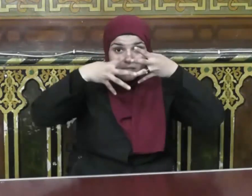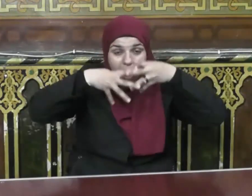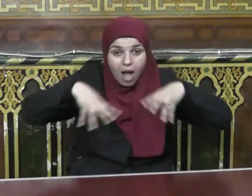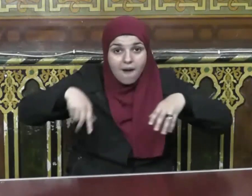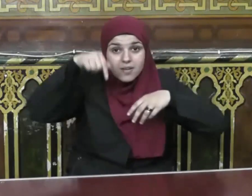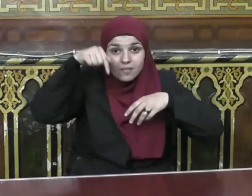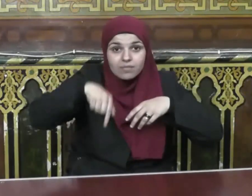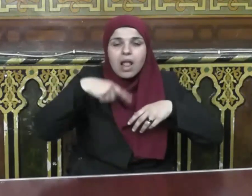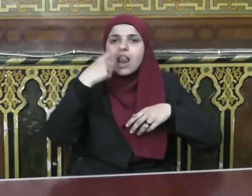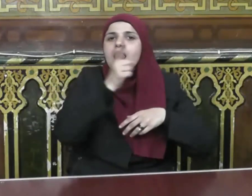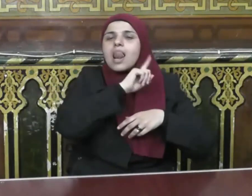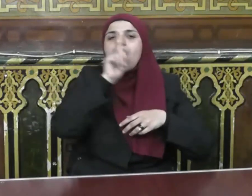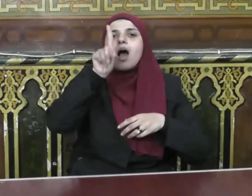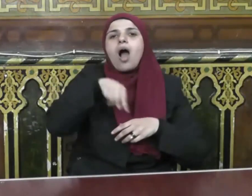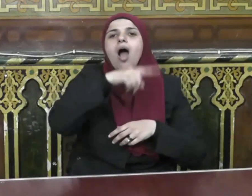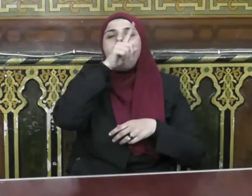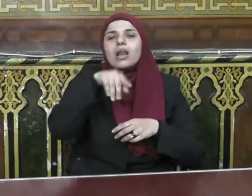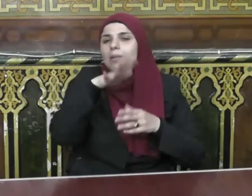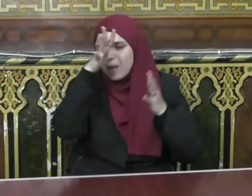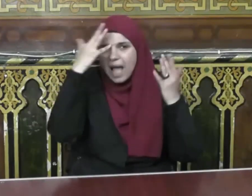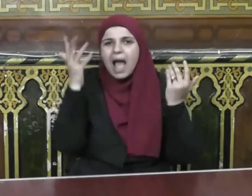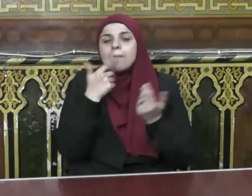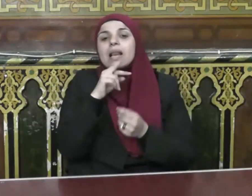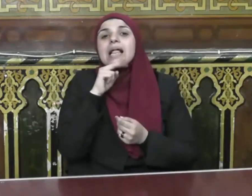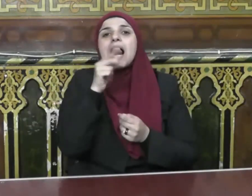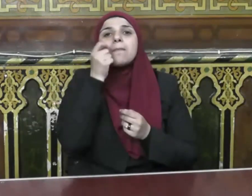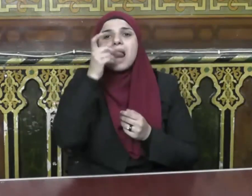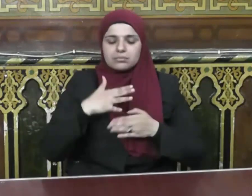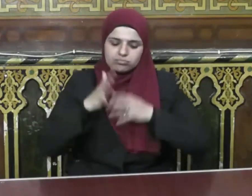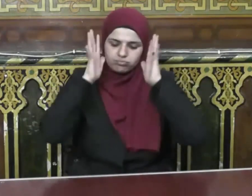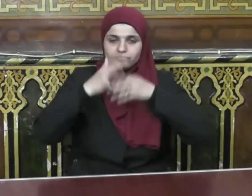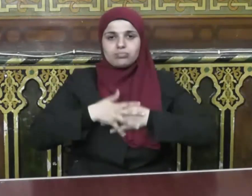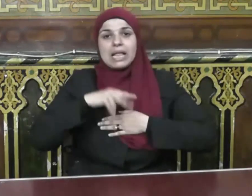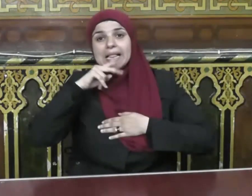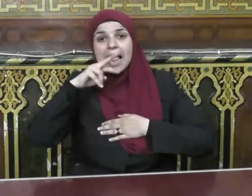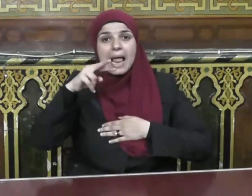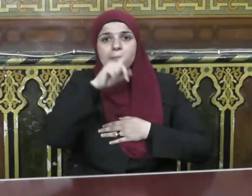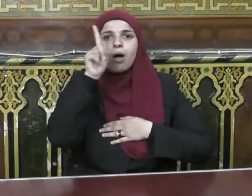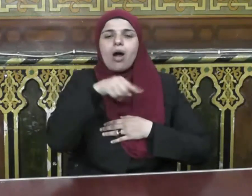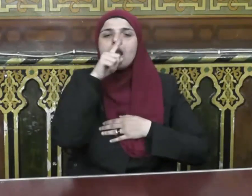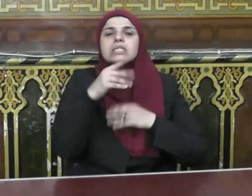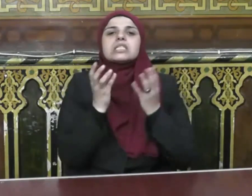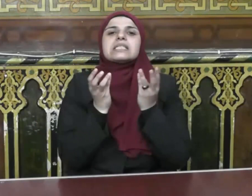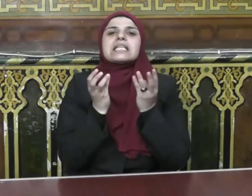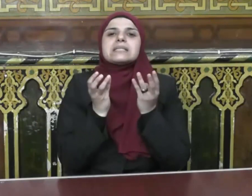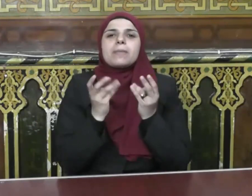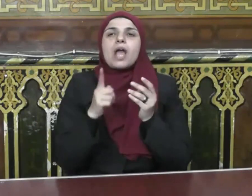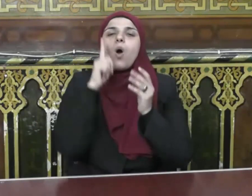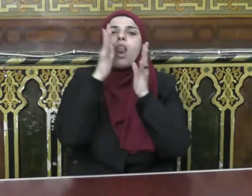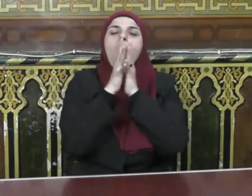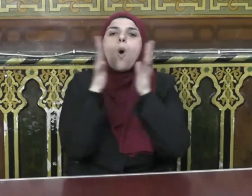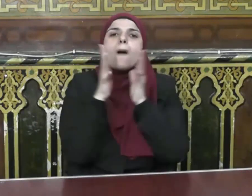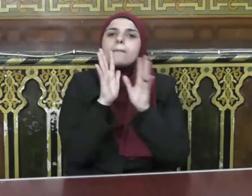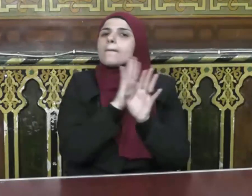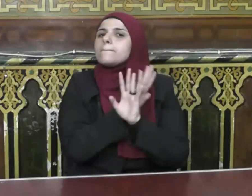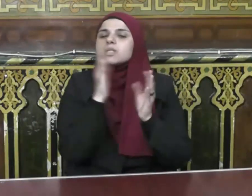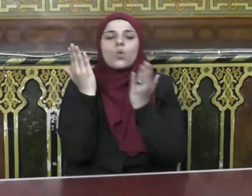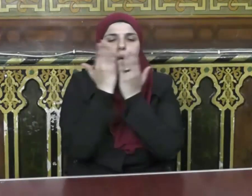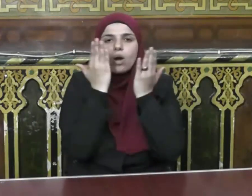لا يصلح فيها شيء من كلام الناس، إنما هو التسبيح والتكبير وقراءة القرآن.